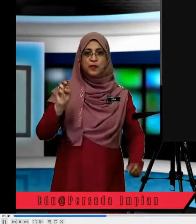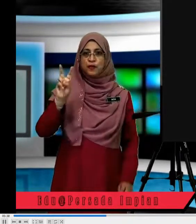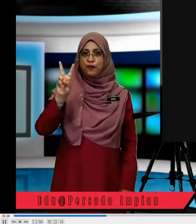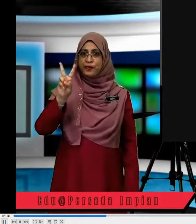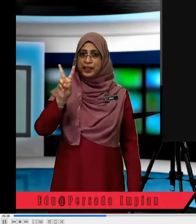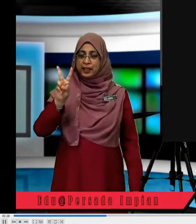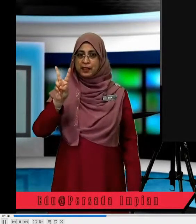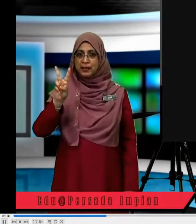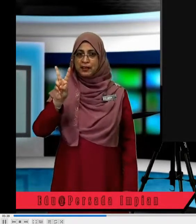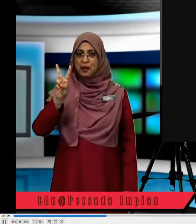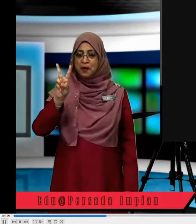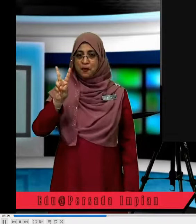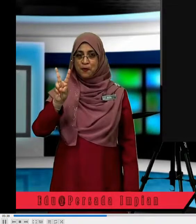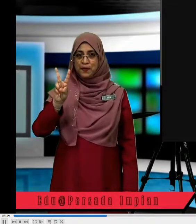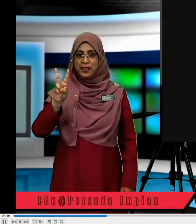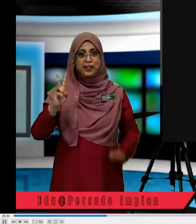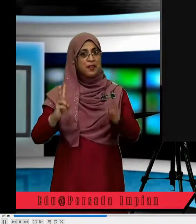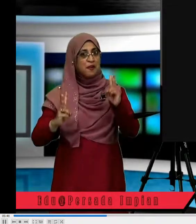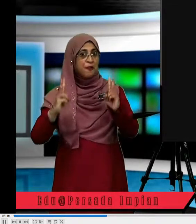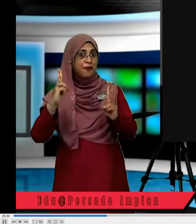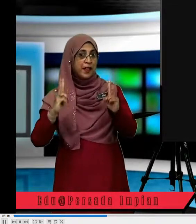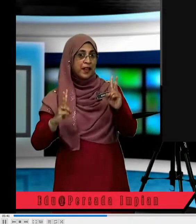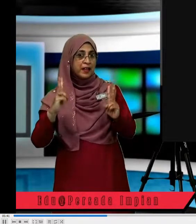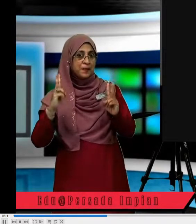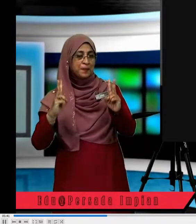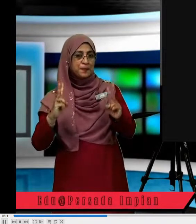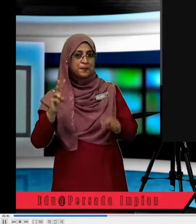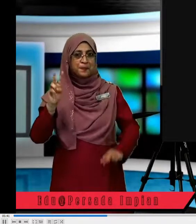Hai seterusnya huruf b v